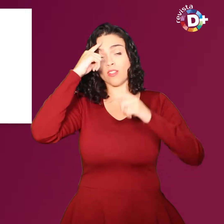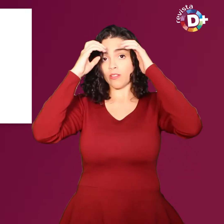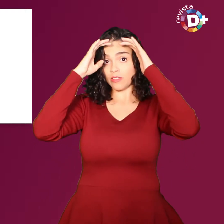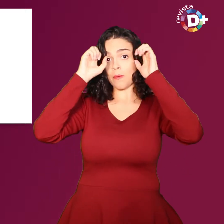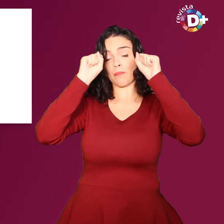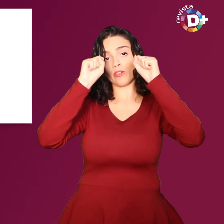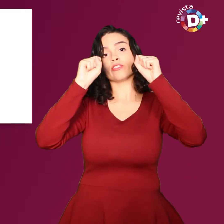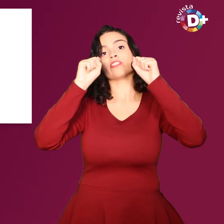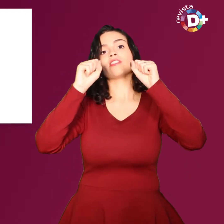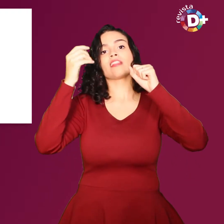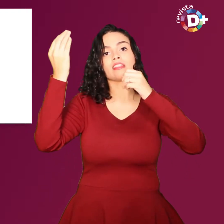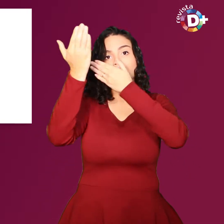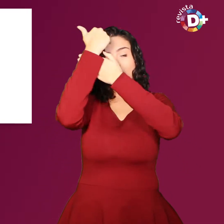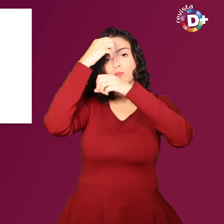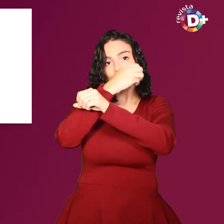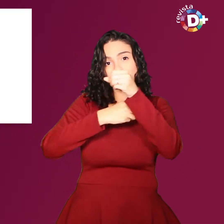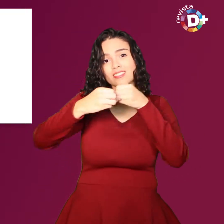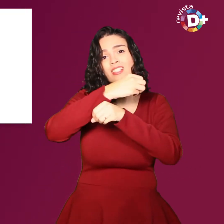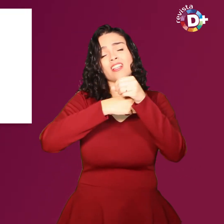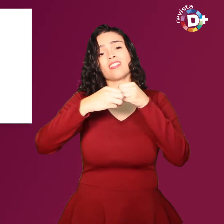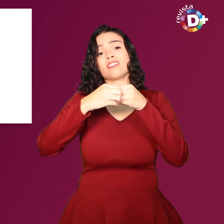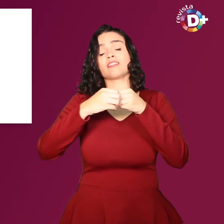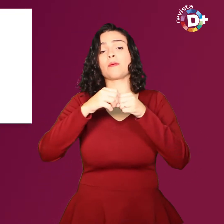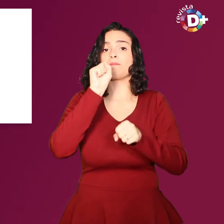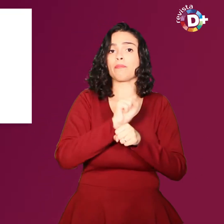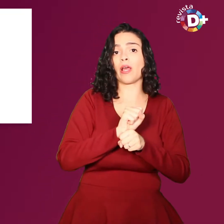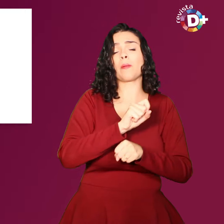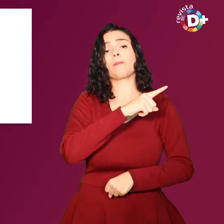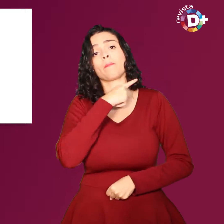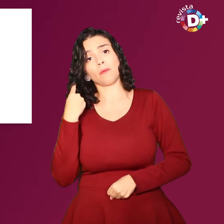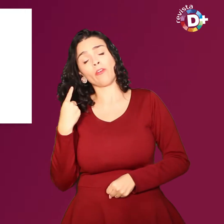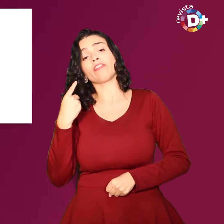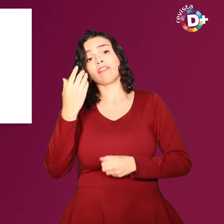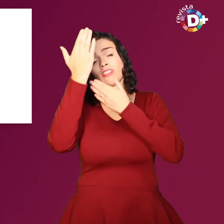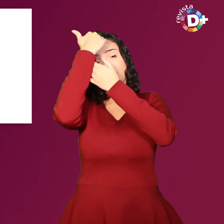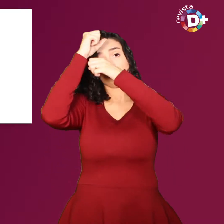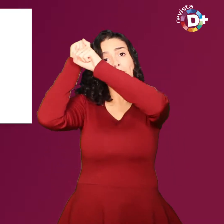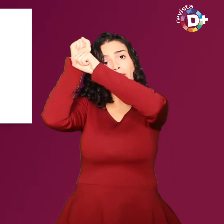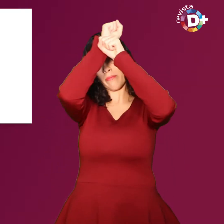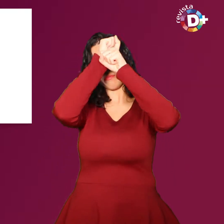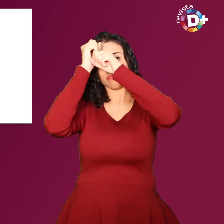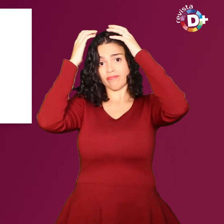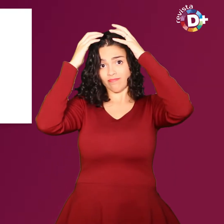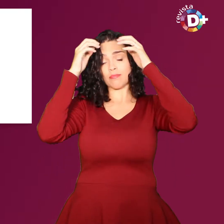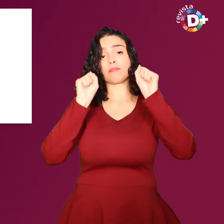cérebro podem ser lesionadas ou morrer. Dependendo da parte do cérebro que é afetada e do tempo até o recebimento de socorro